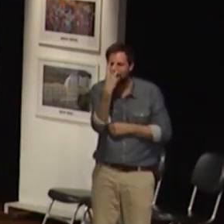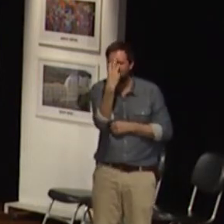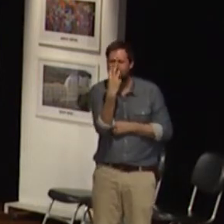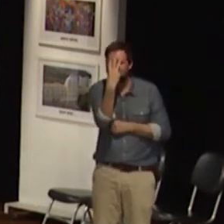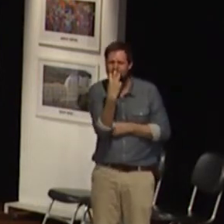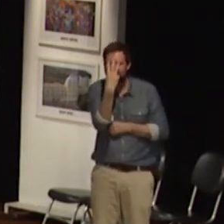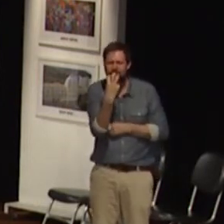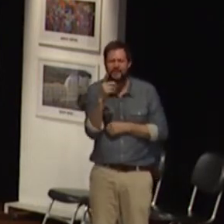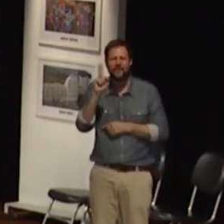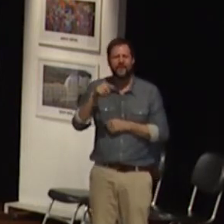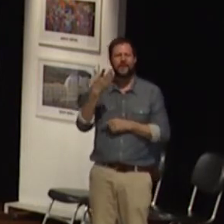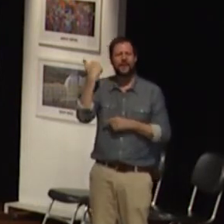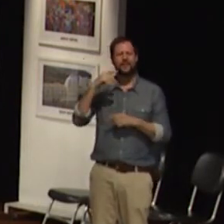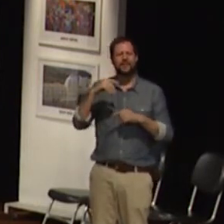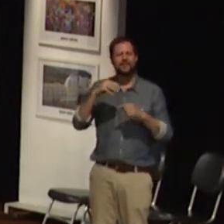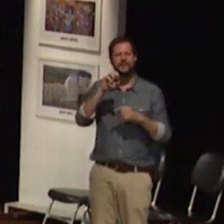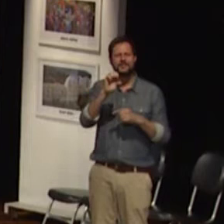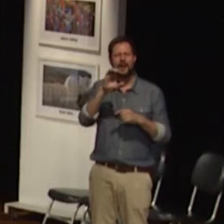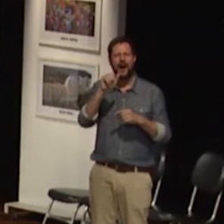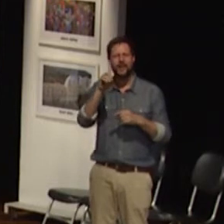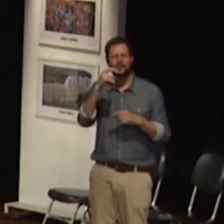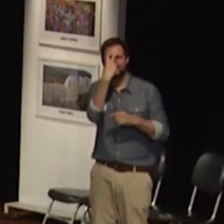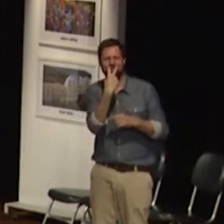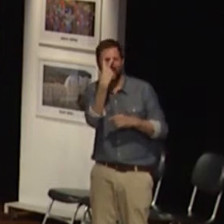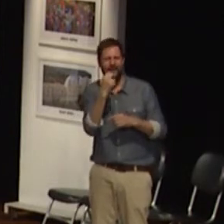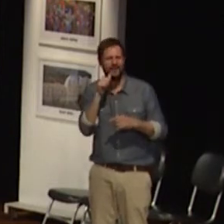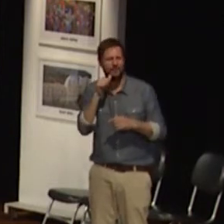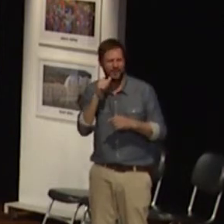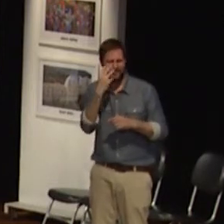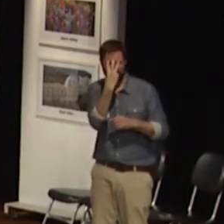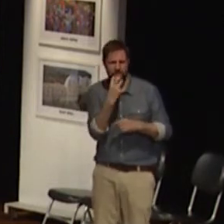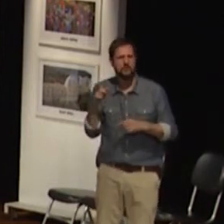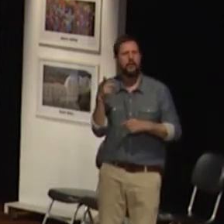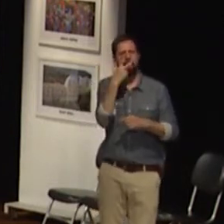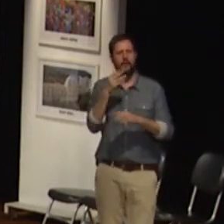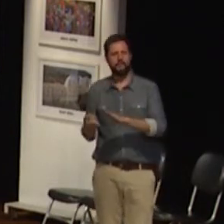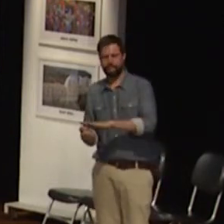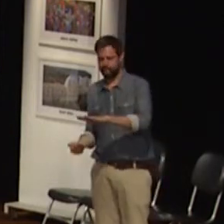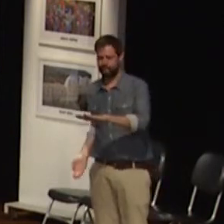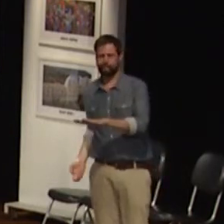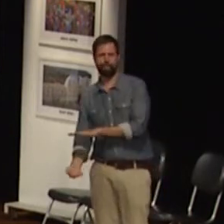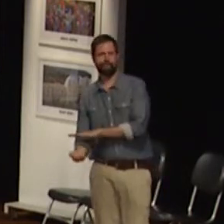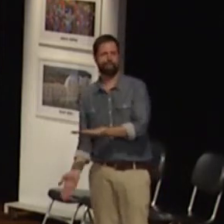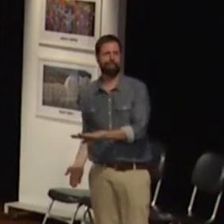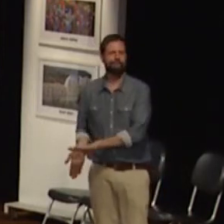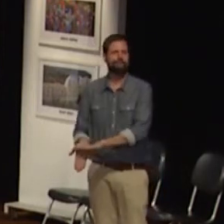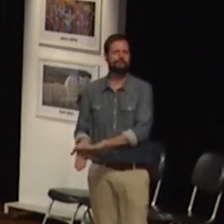mas a Martinha, lembra? Vocês lembram? Martinha Clarete, uma cega, vocês lembram? Ela foi e